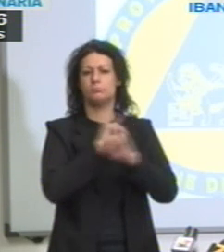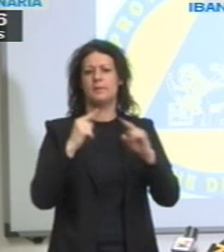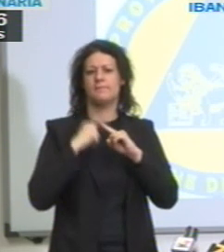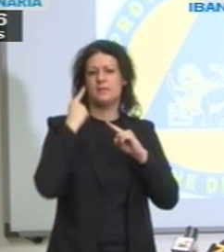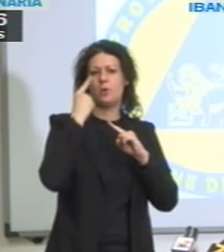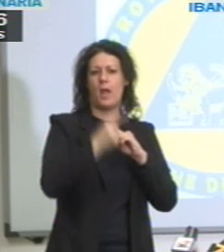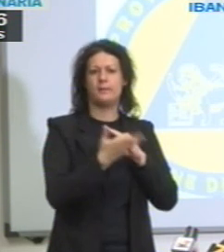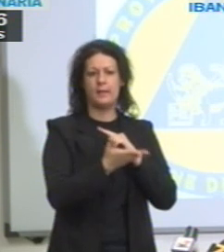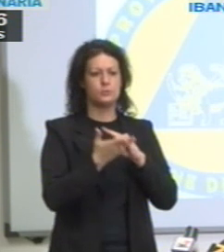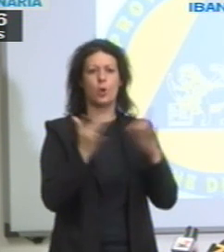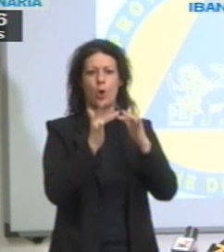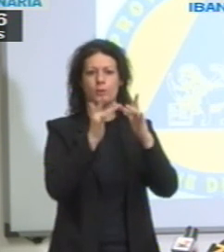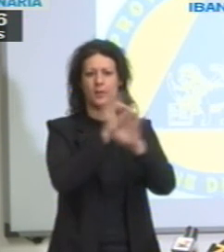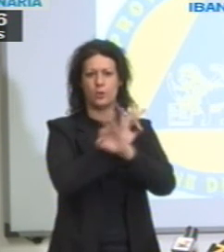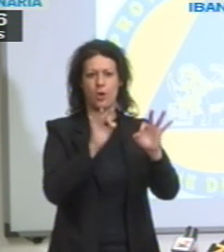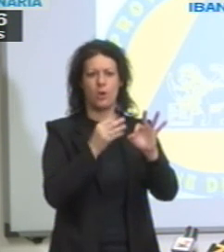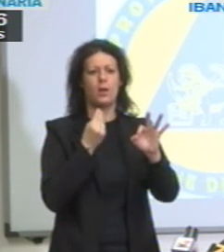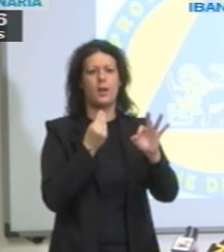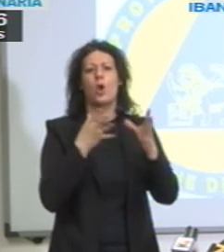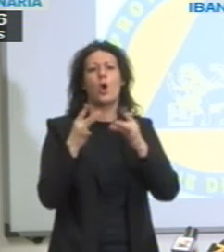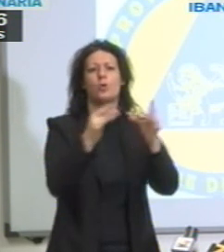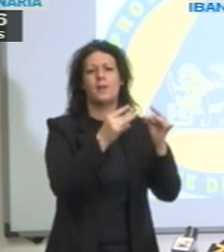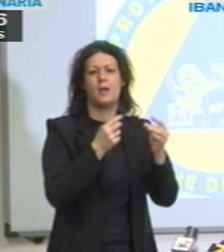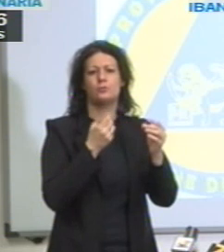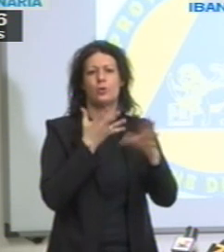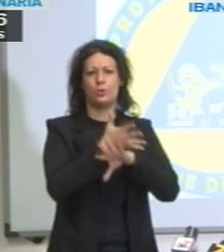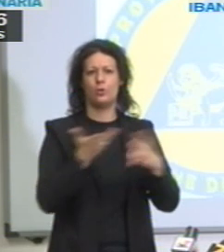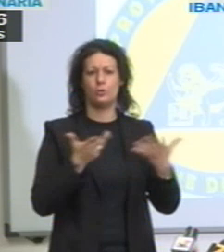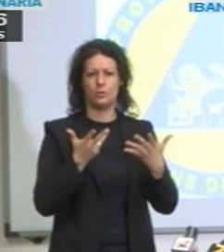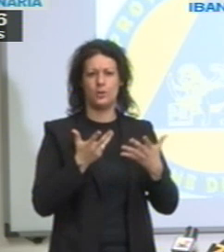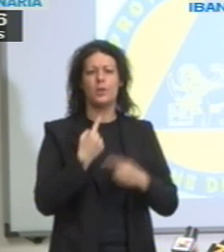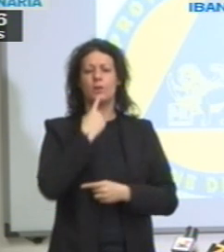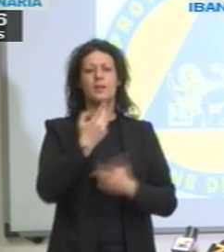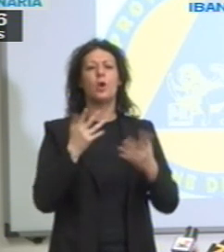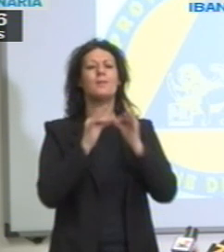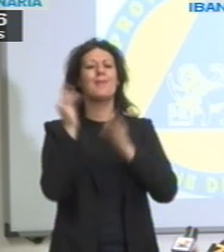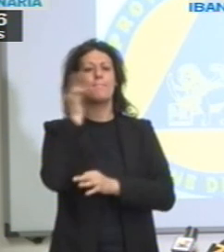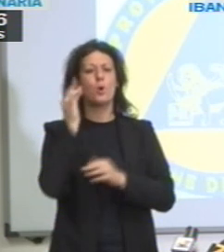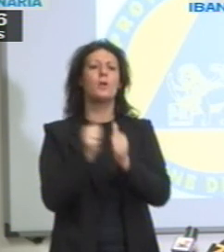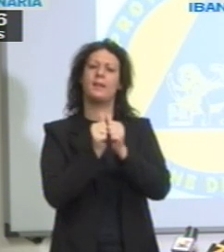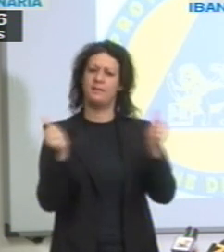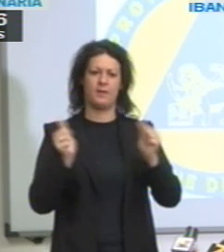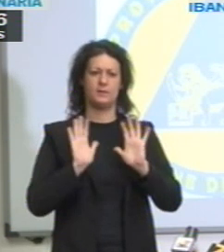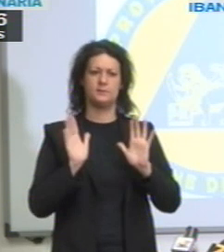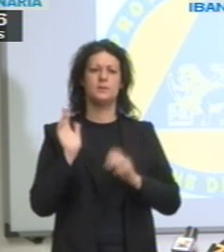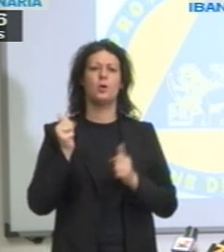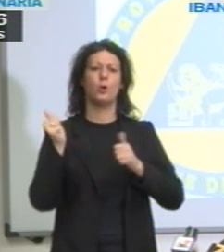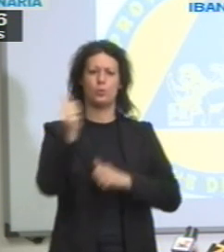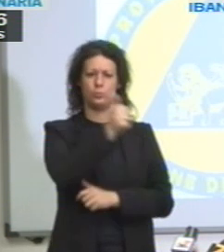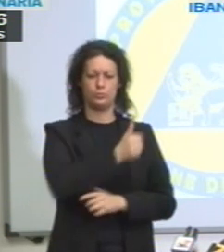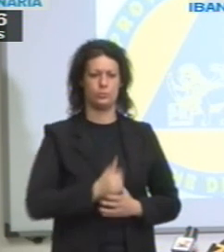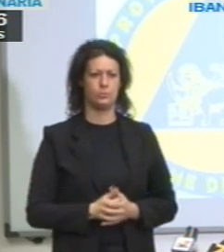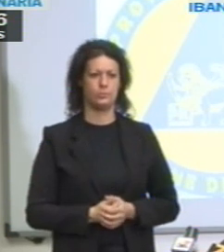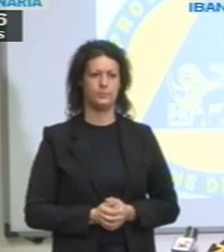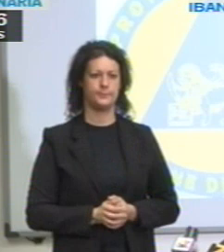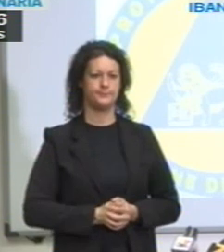contagio crolla drasticamente. Quindi dico, c'è tampone e tampone. No, scusa, sì, un altro indice che